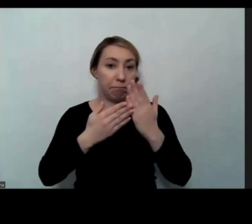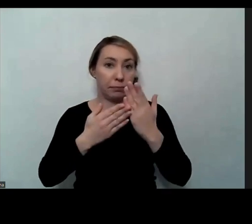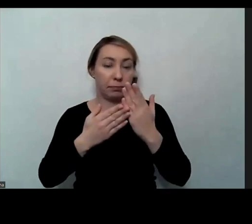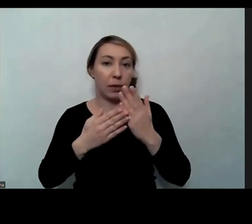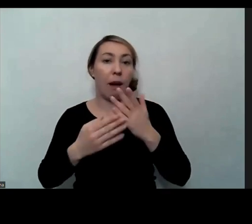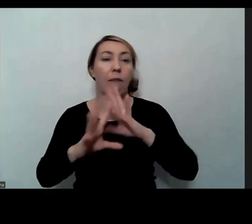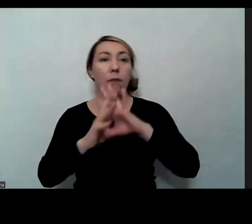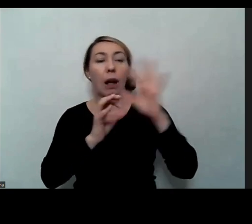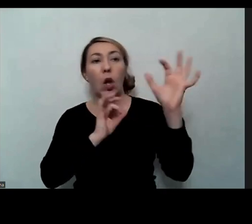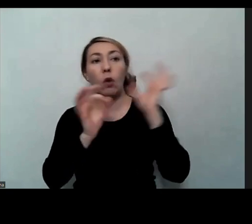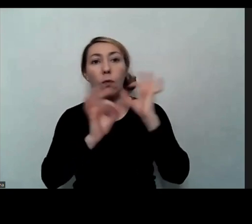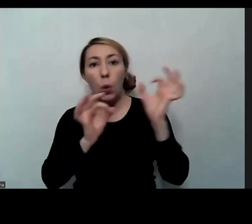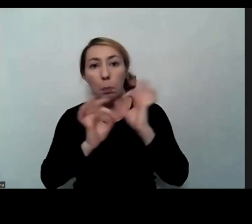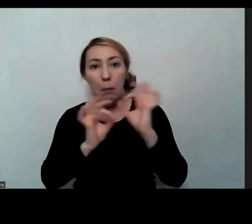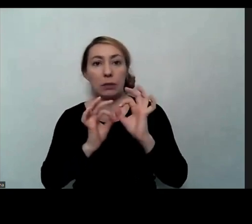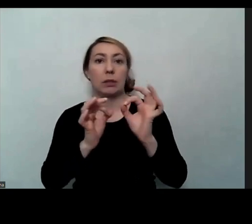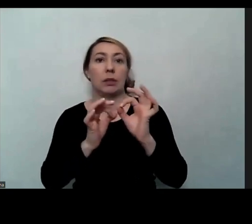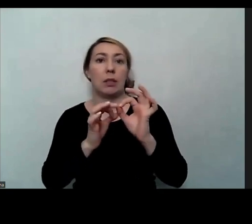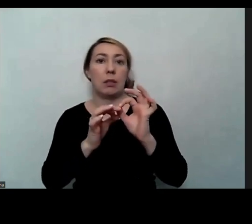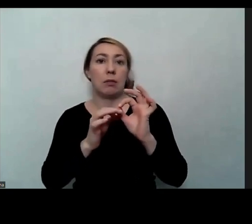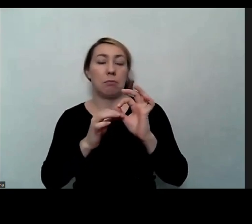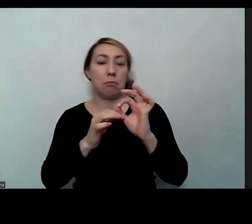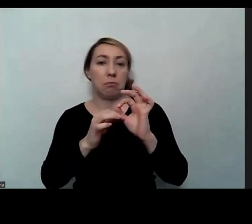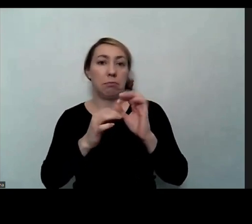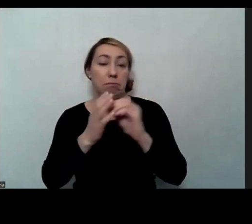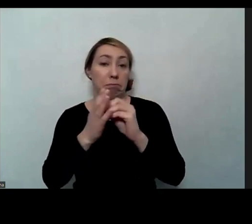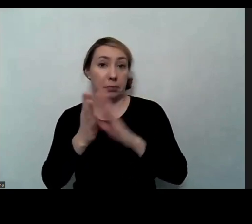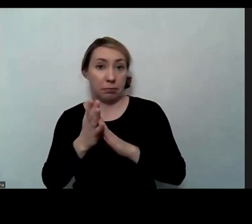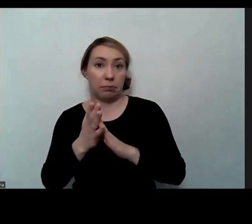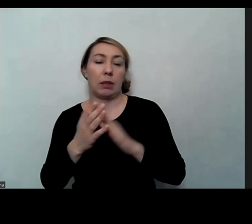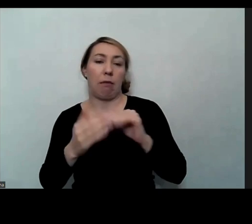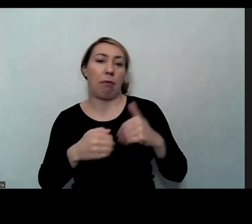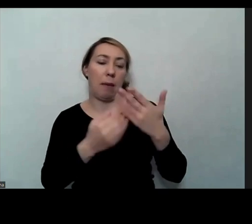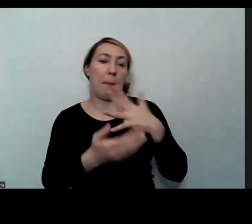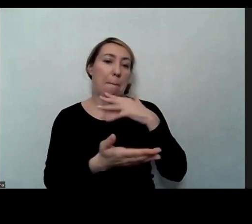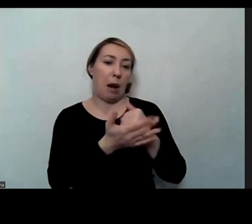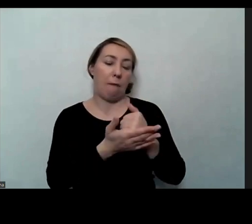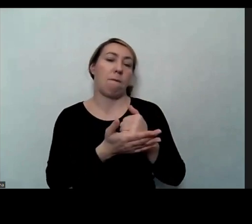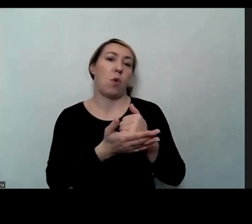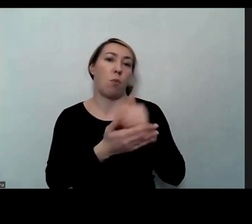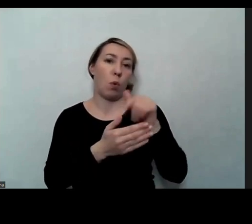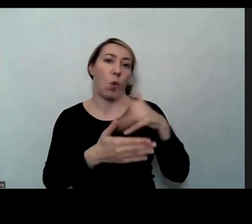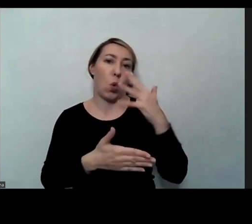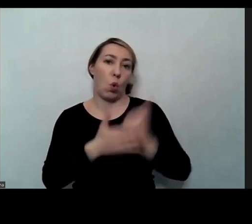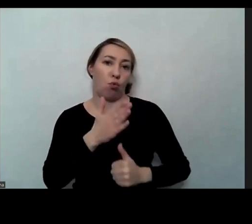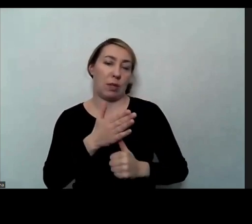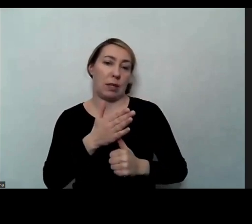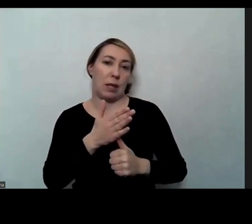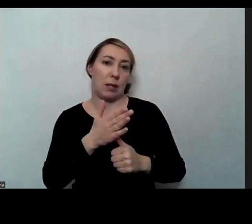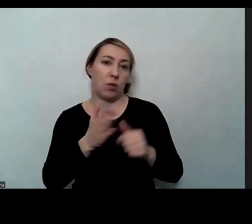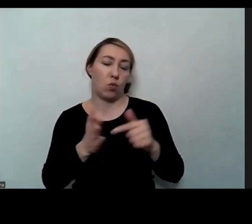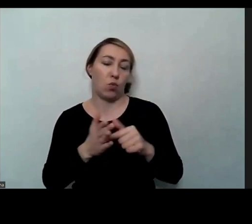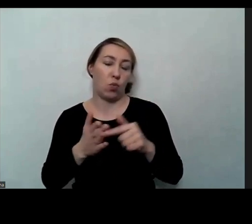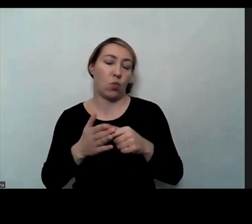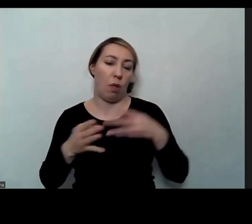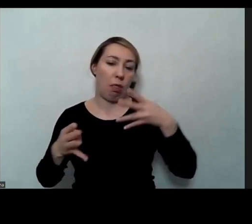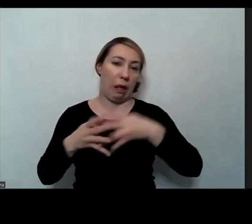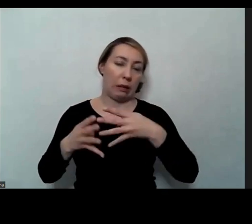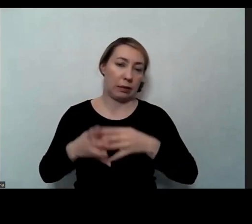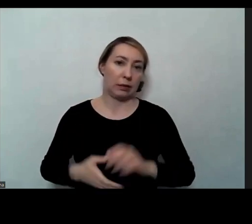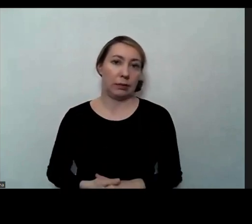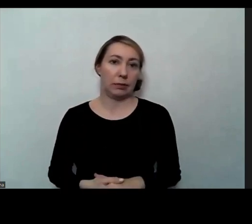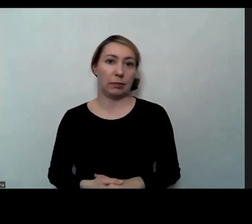wszystkie informacje, jakby nadajemy prawa, w których możecie Państwo spokojnie korzystać